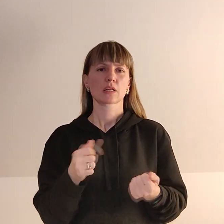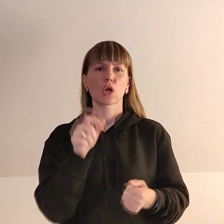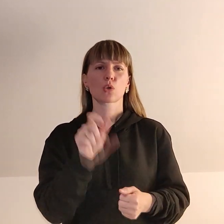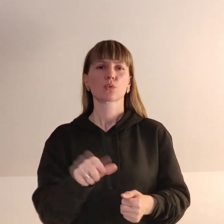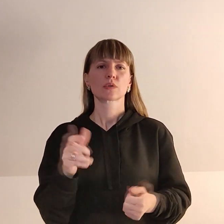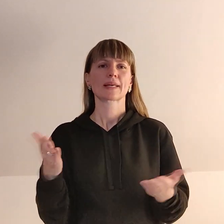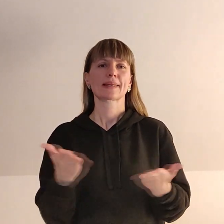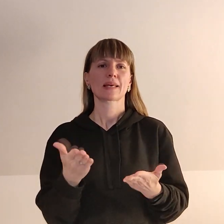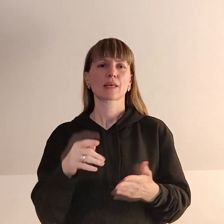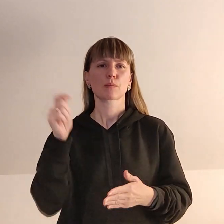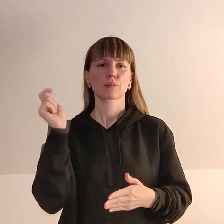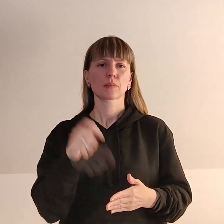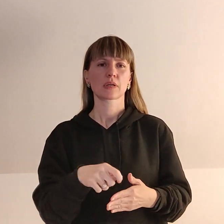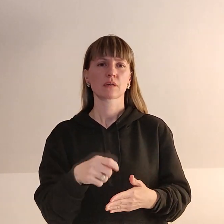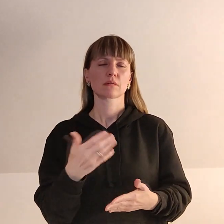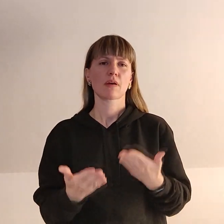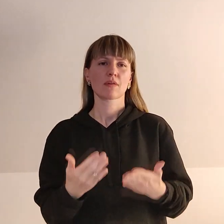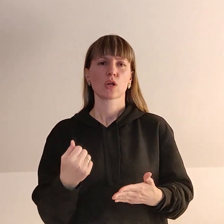які приїдуть, мабуть, до нас.